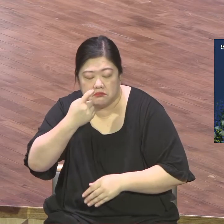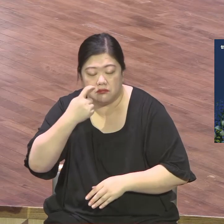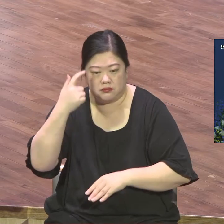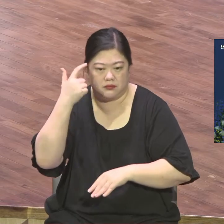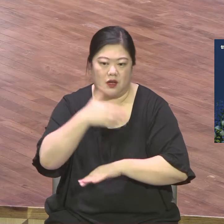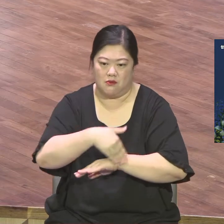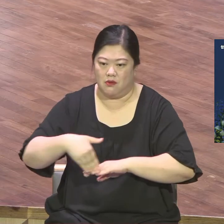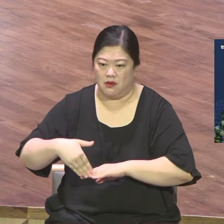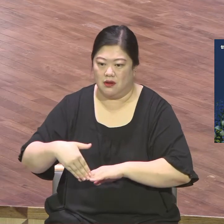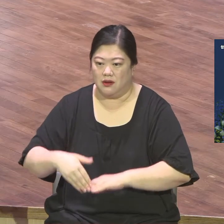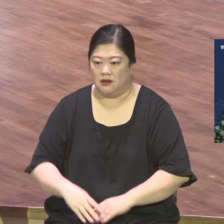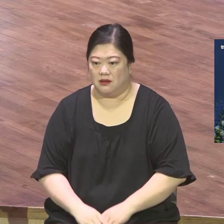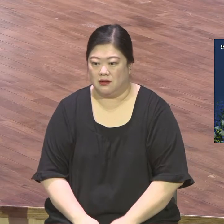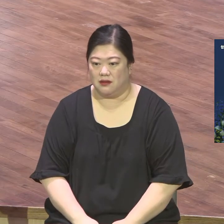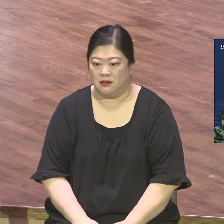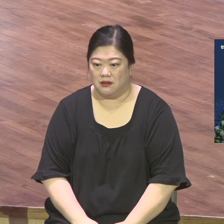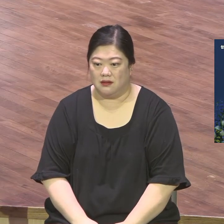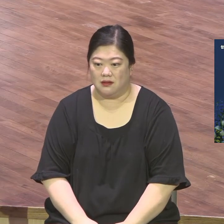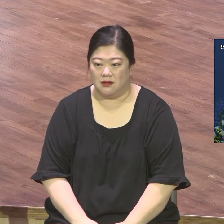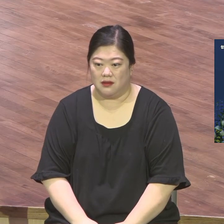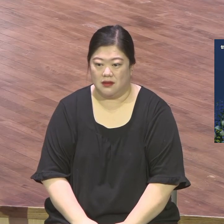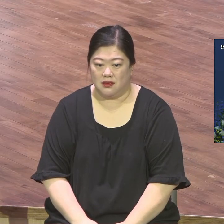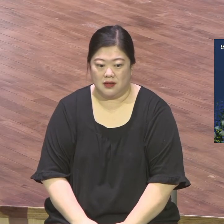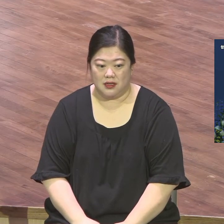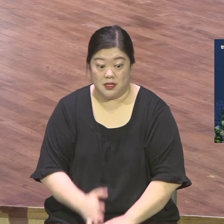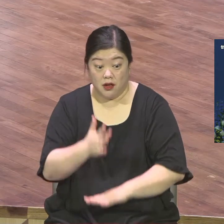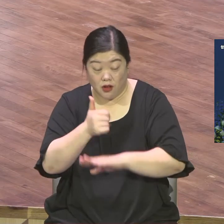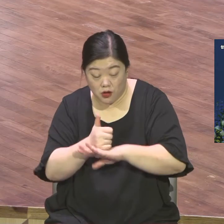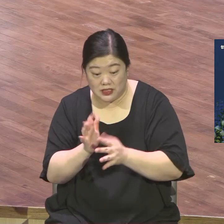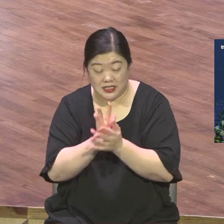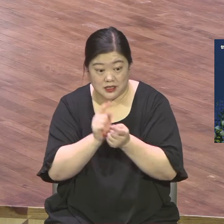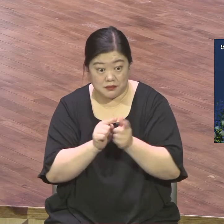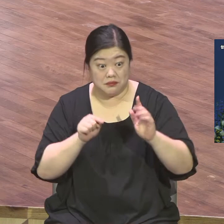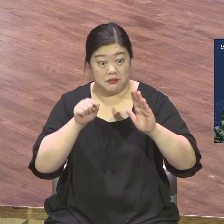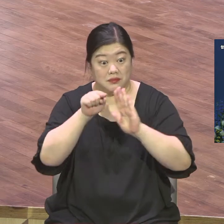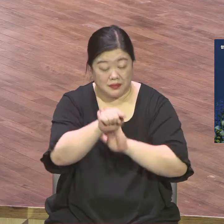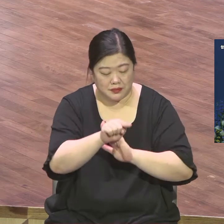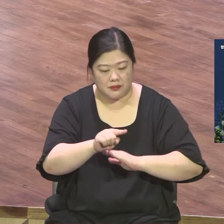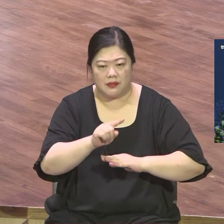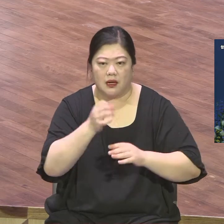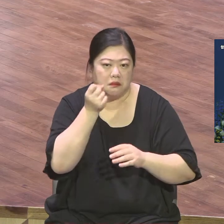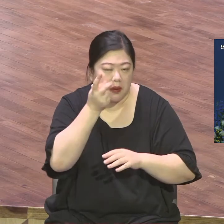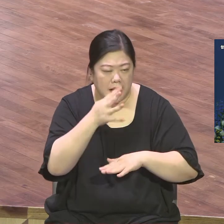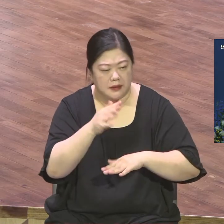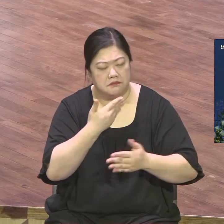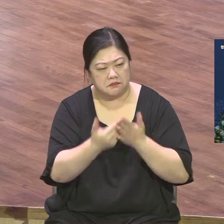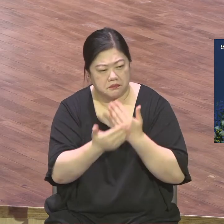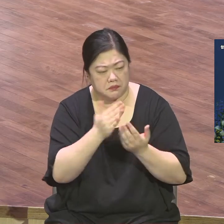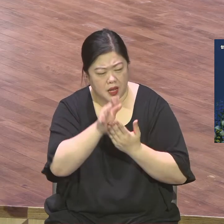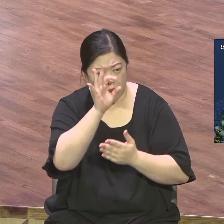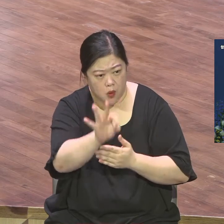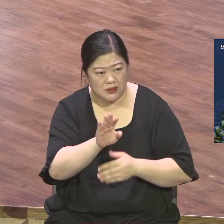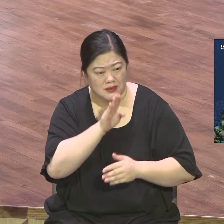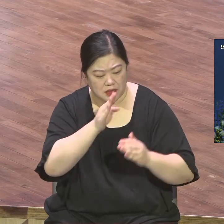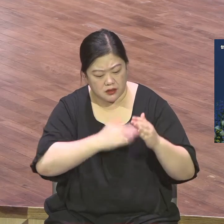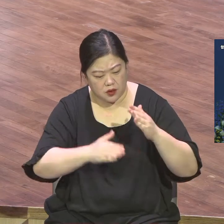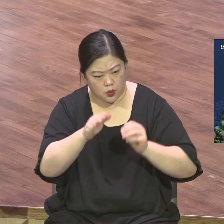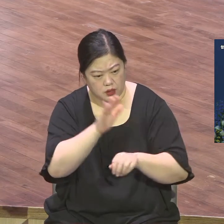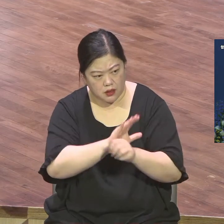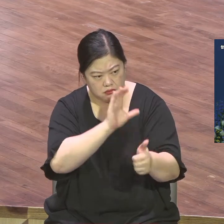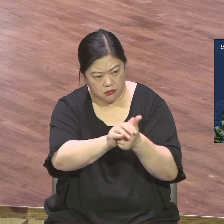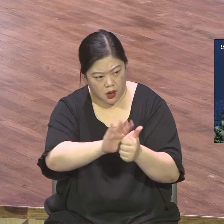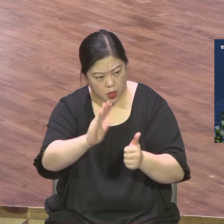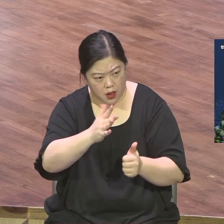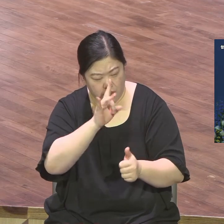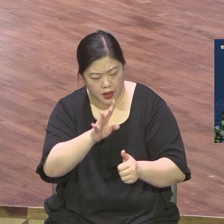그렇게 현장에 가서 이제 최종 마지막 선발을 하게 되는데, 이 86명의